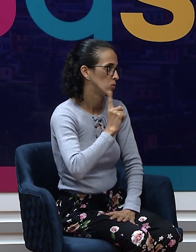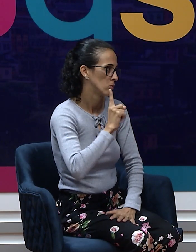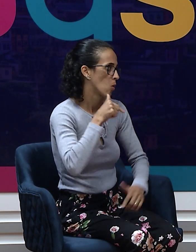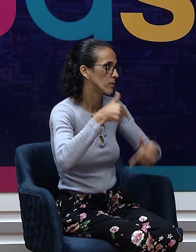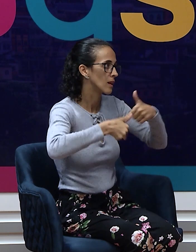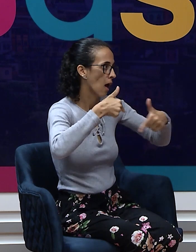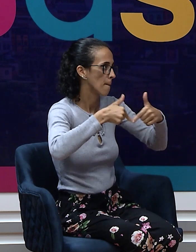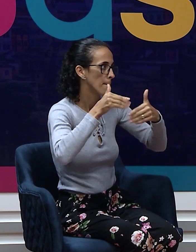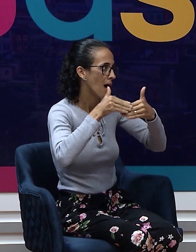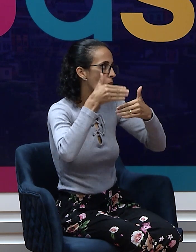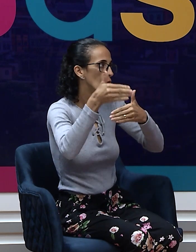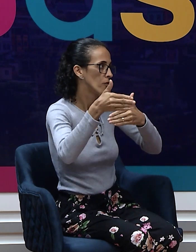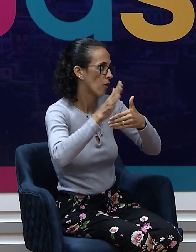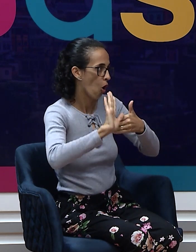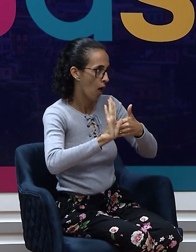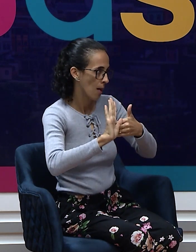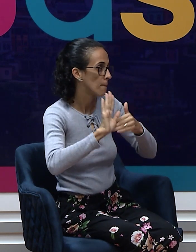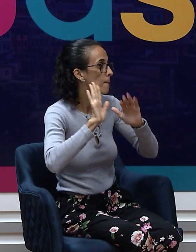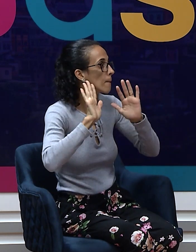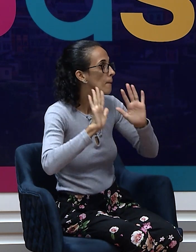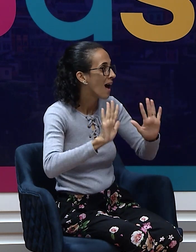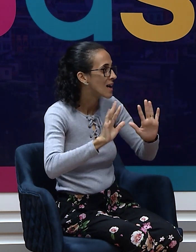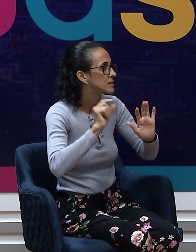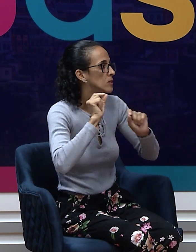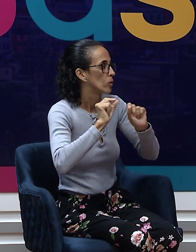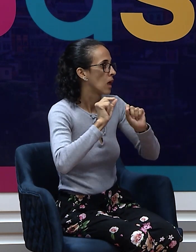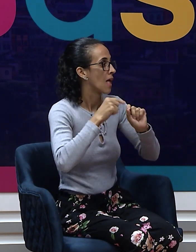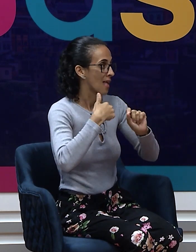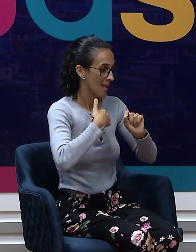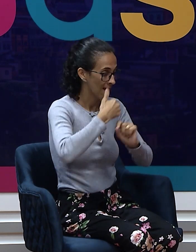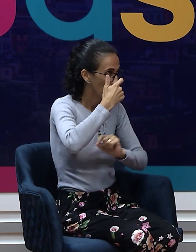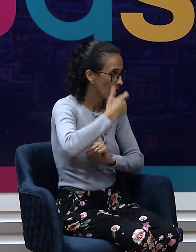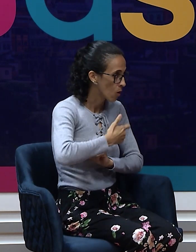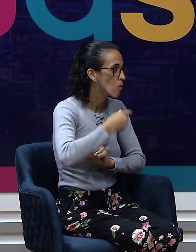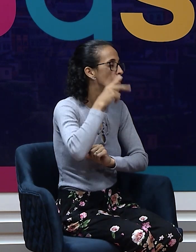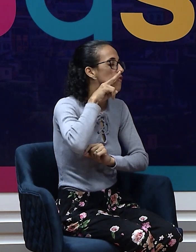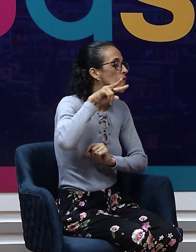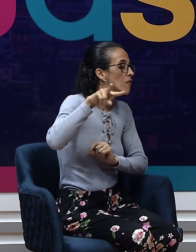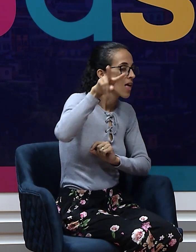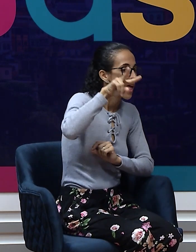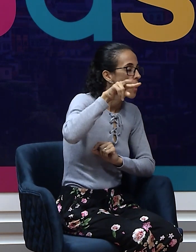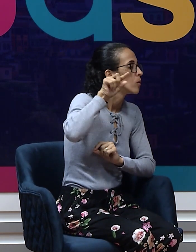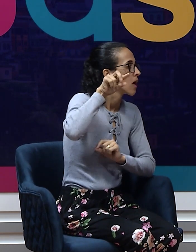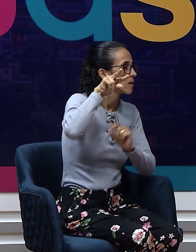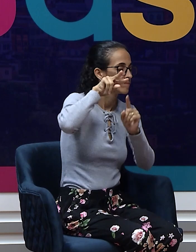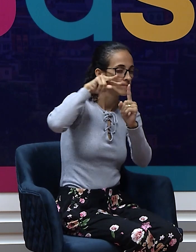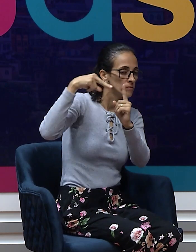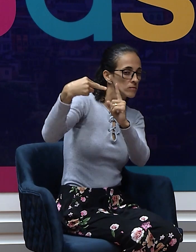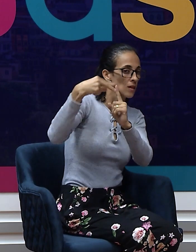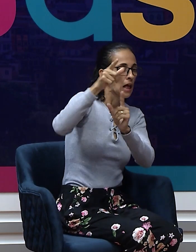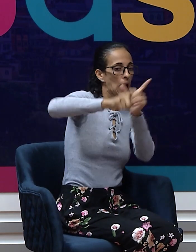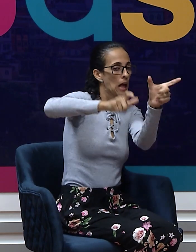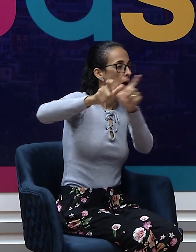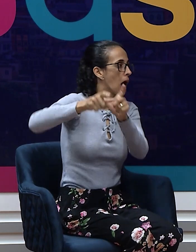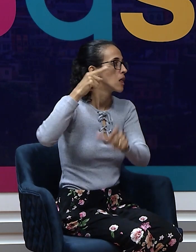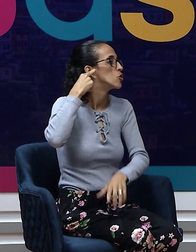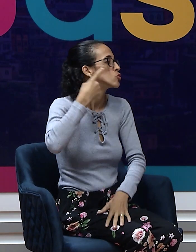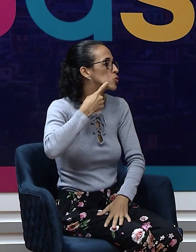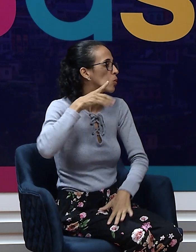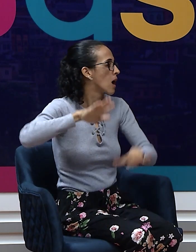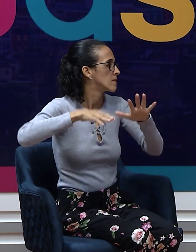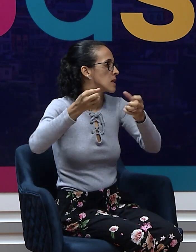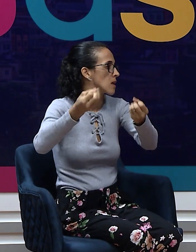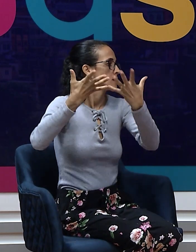Bom, eu vou falar um exemplo meu. Eu não trabalho fora, né? Mas eu vejo o que a